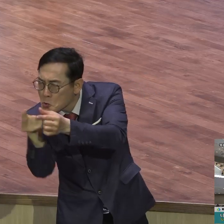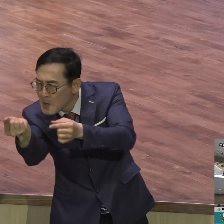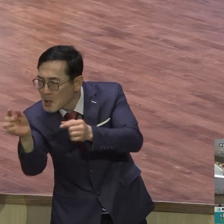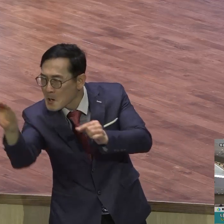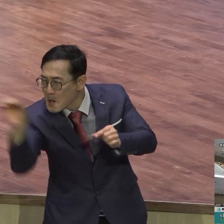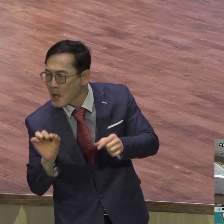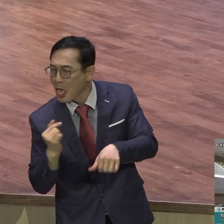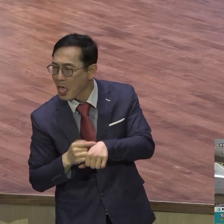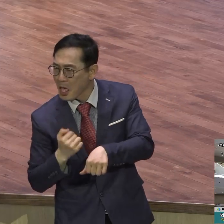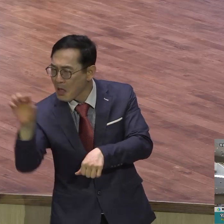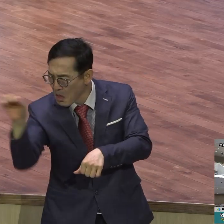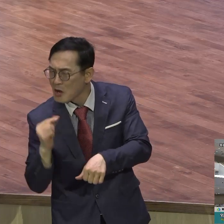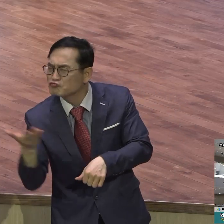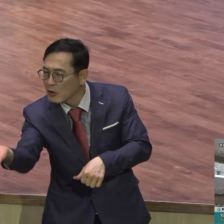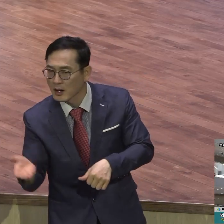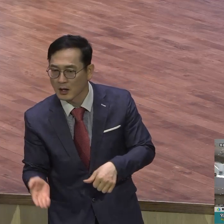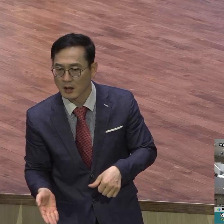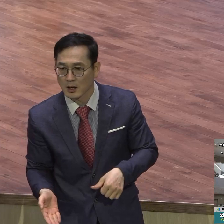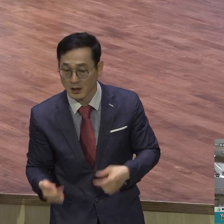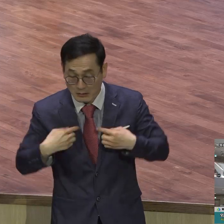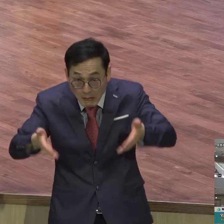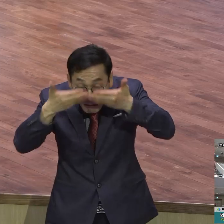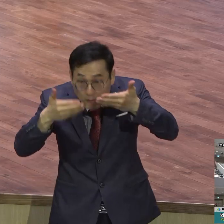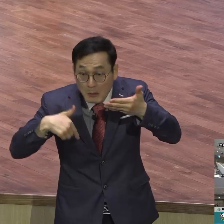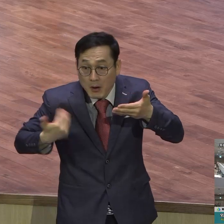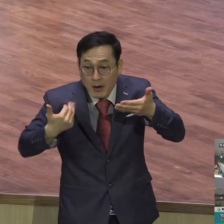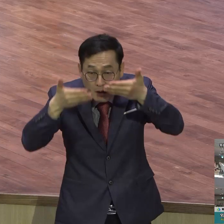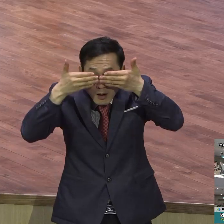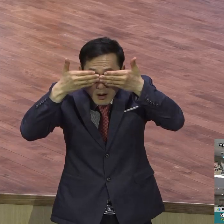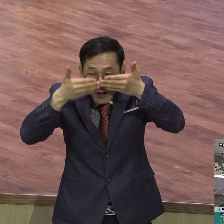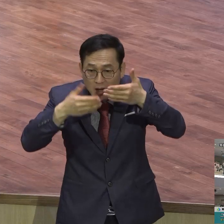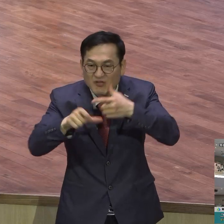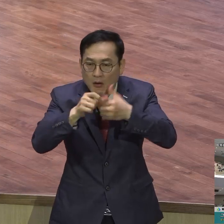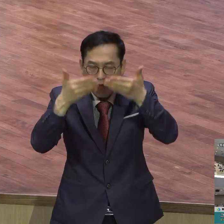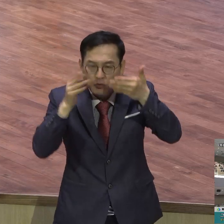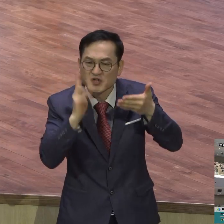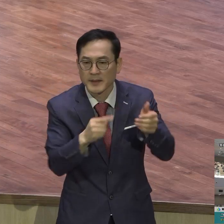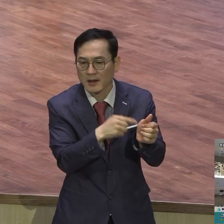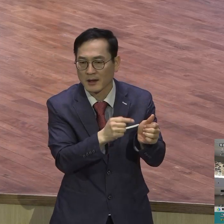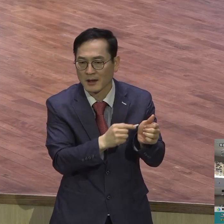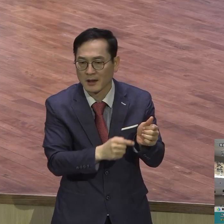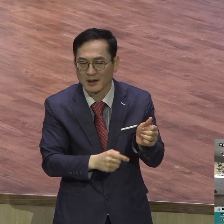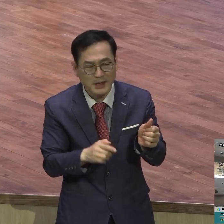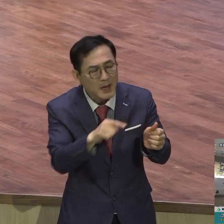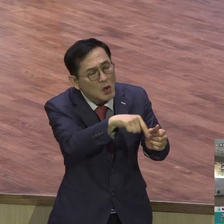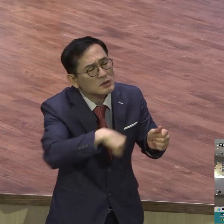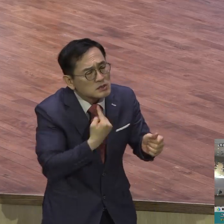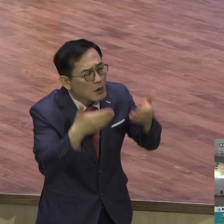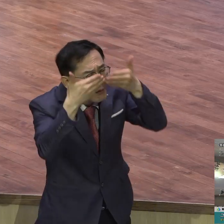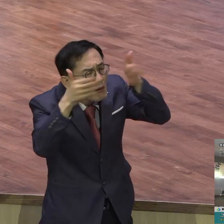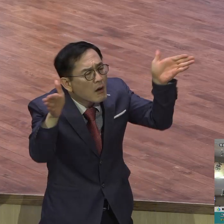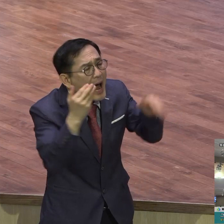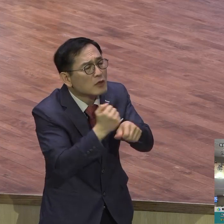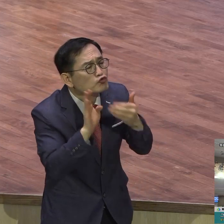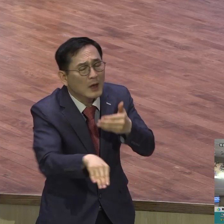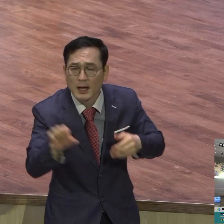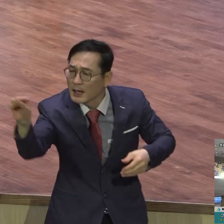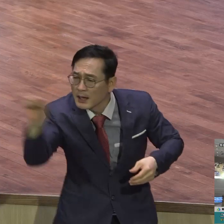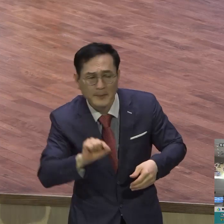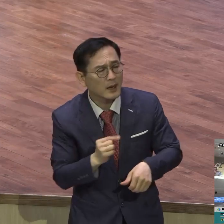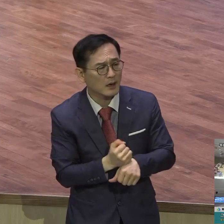빼게 하라 하겠느냐 외식하는 자여 먼저 너 눈 속에 있는 덜포를 빼내라 그 후에야 밝히 보고 형제의 눈 속에는